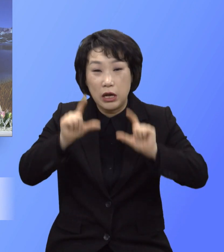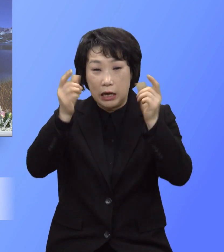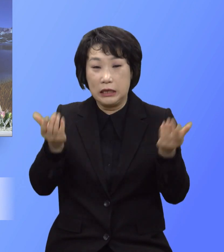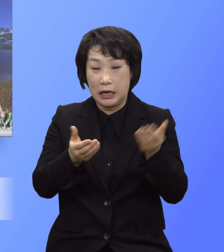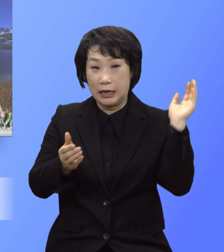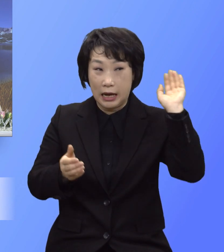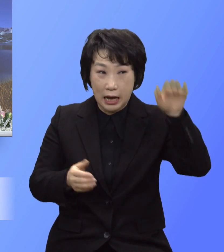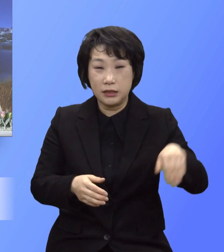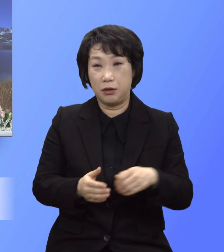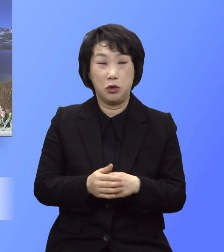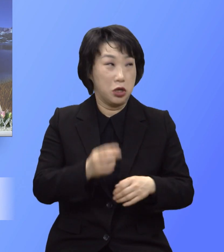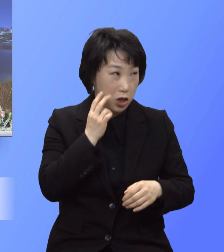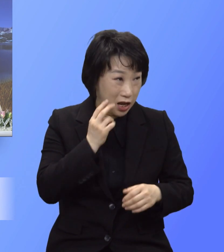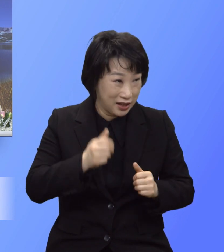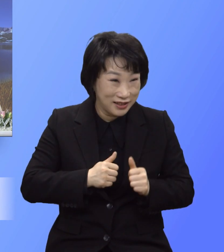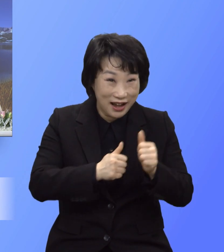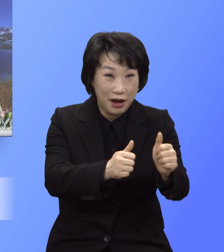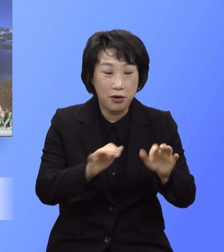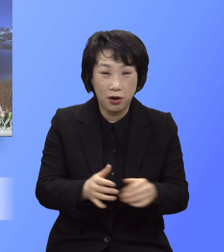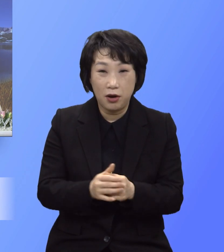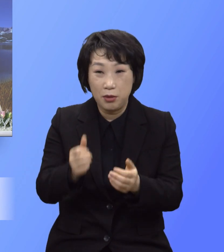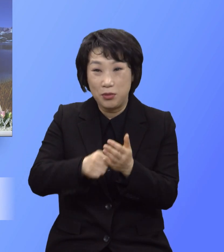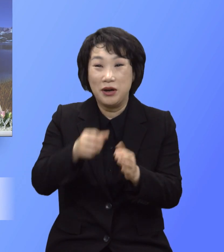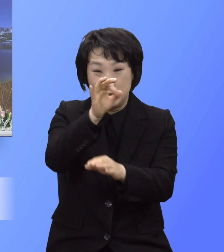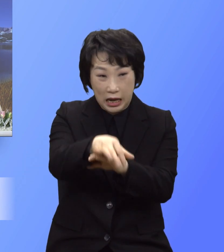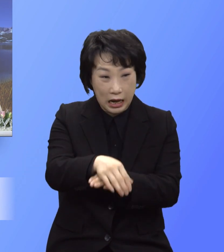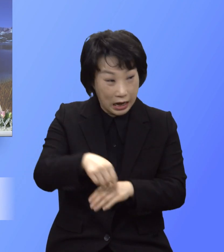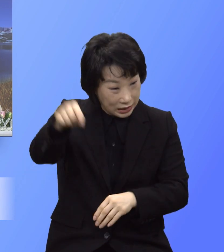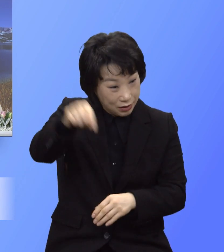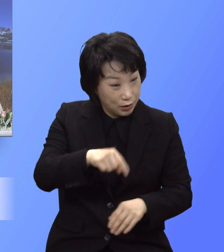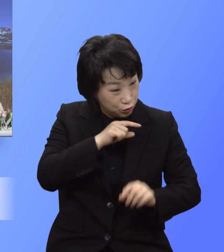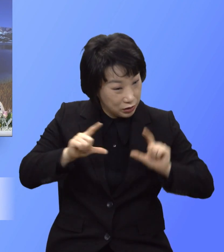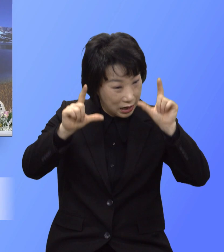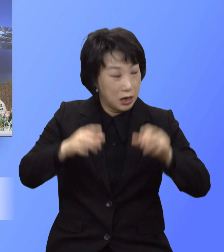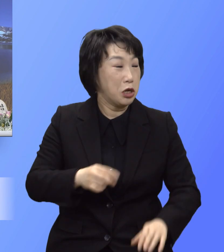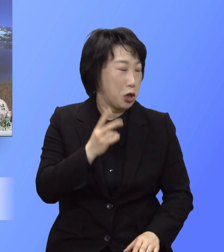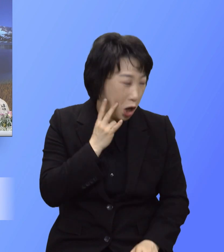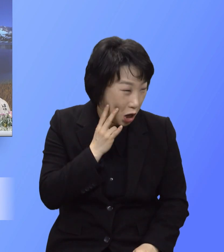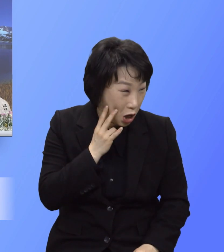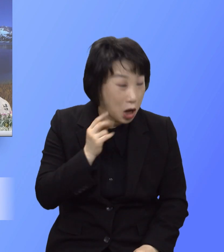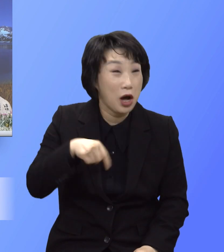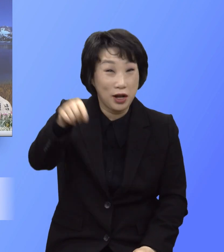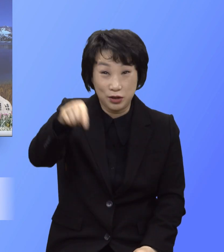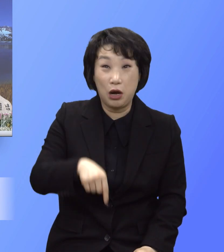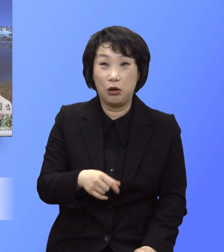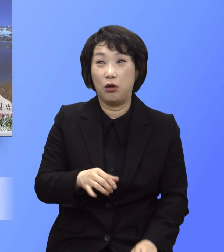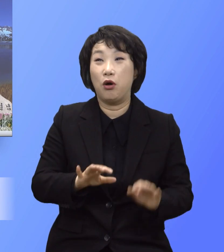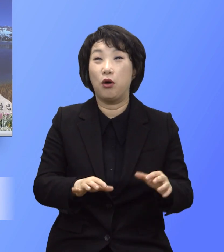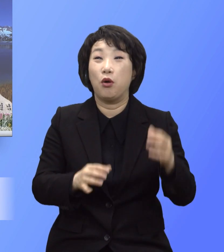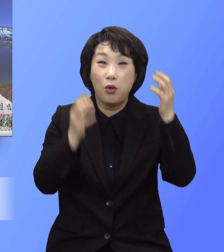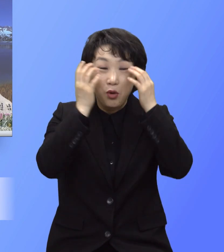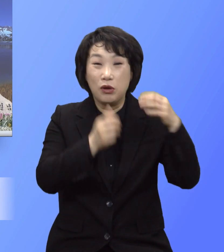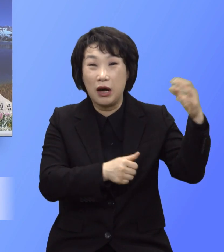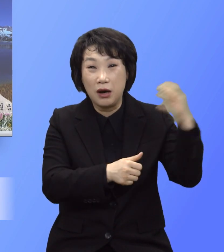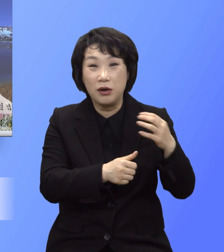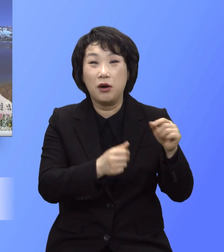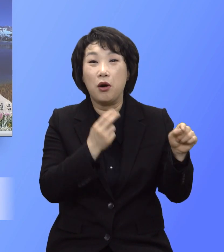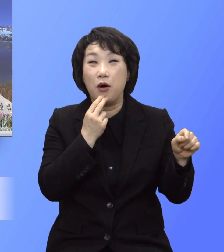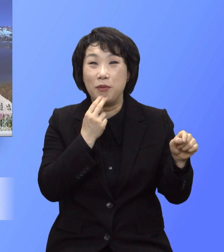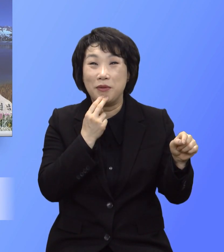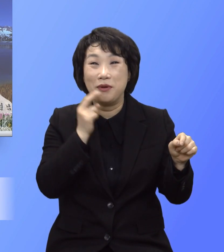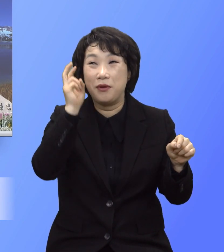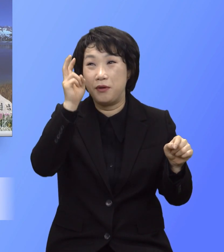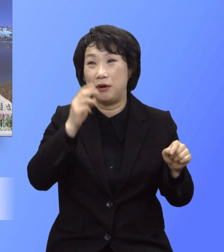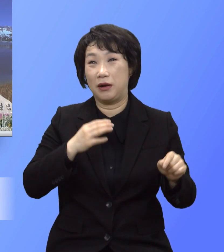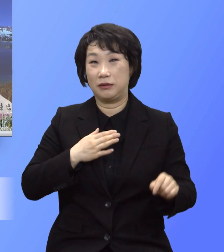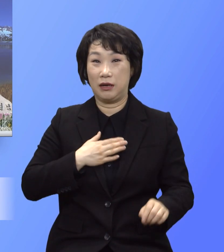가고 물건 사오라면 대하고 사오고 그럼 뭐 때문에 아무